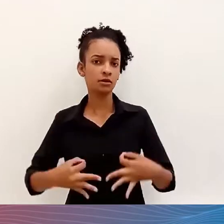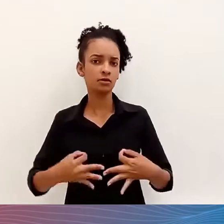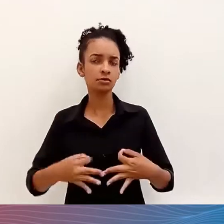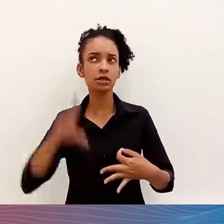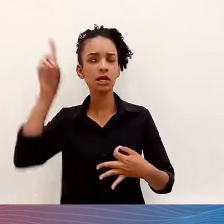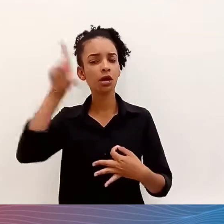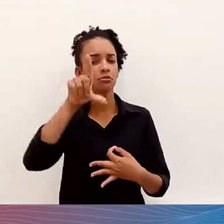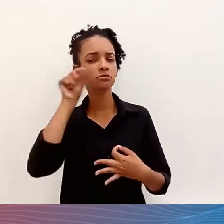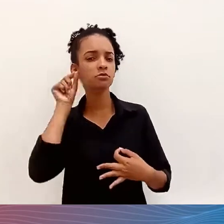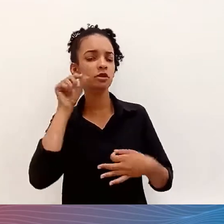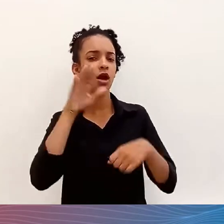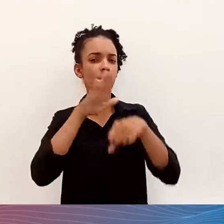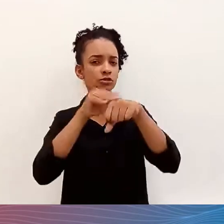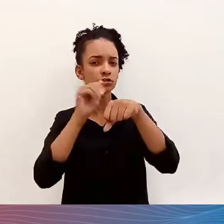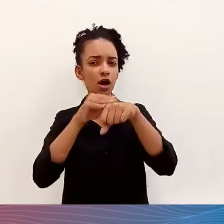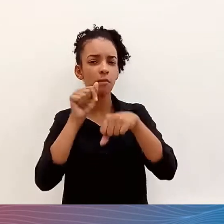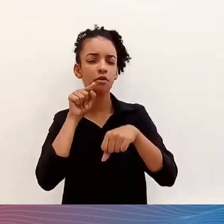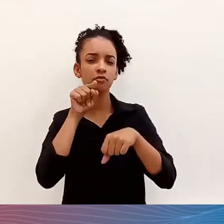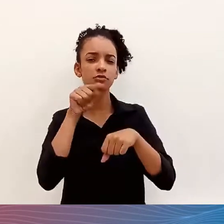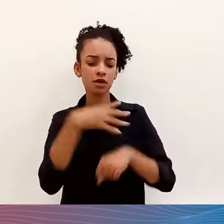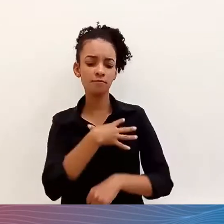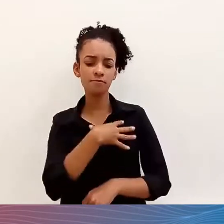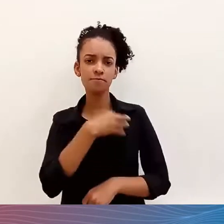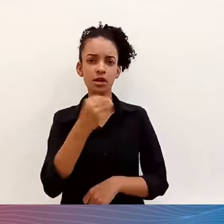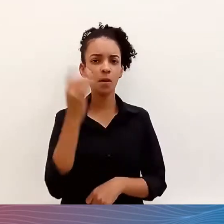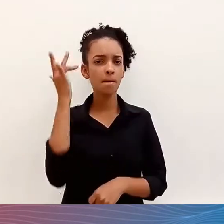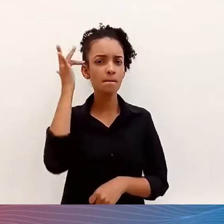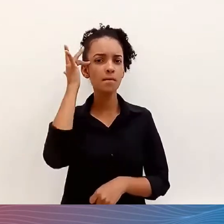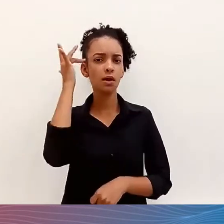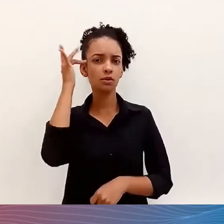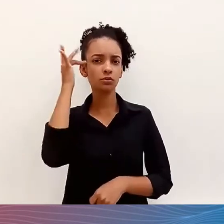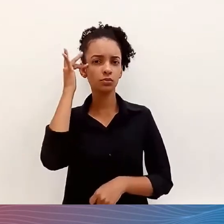para herdar Deus como sua herança?